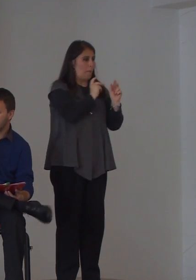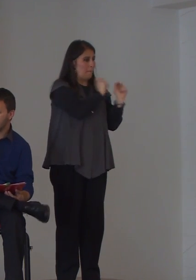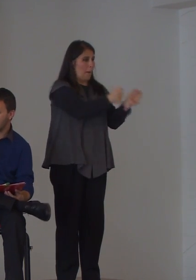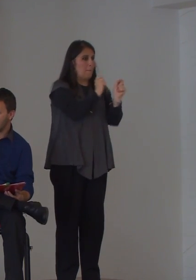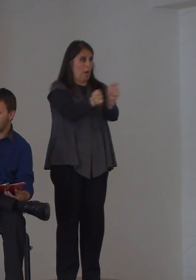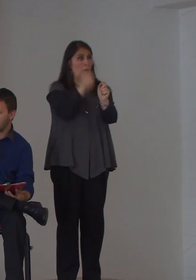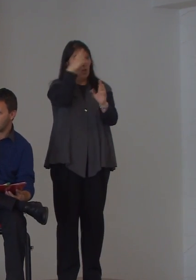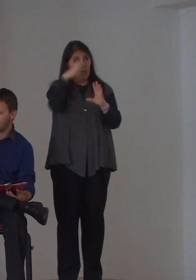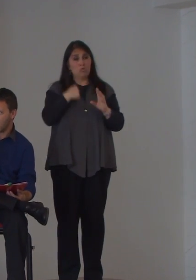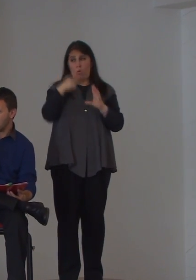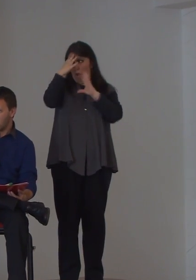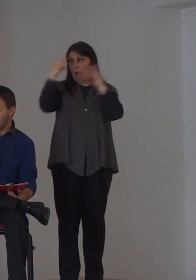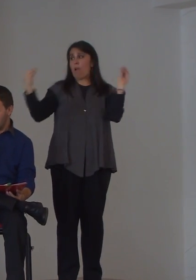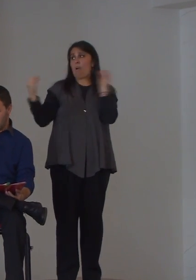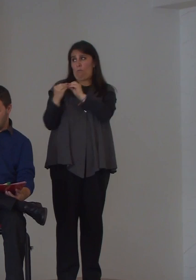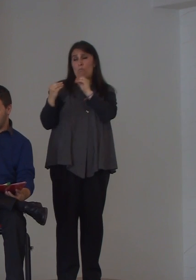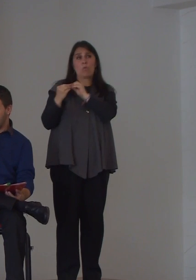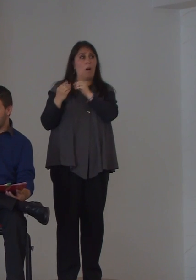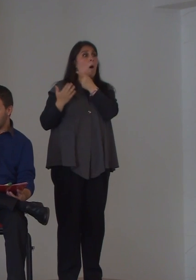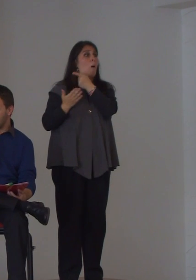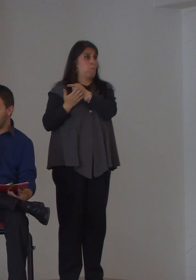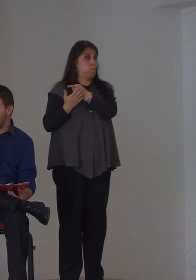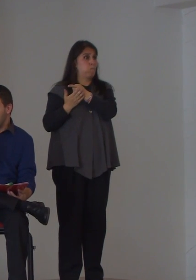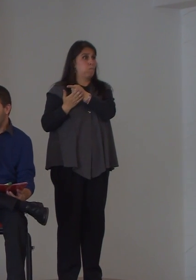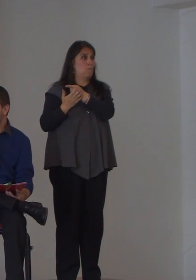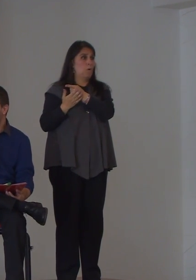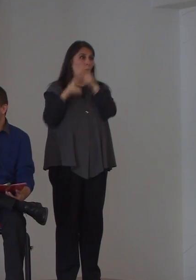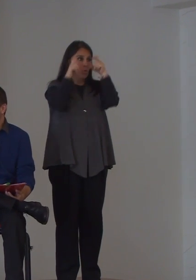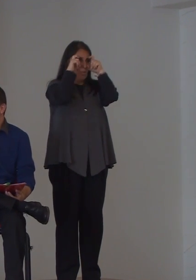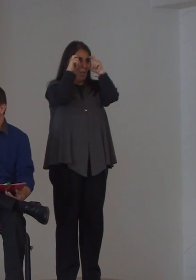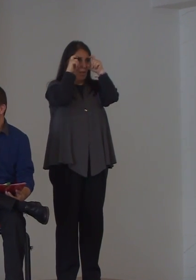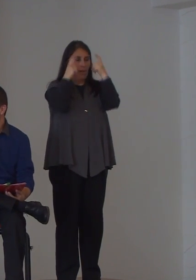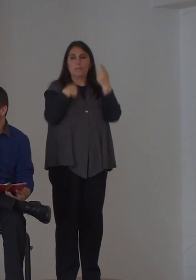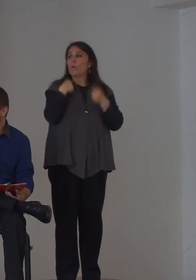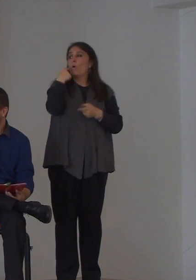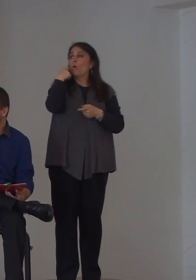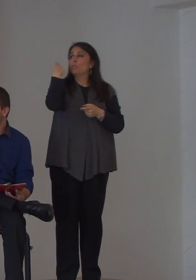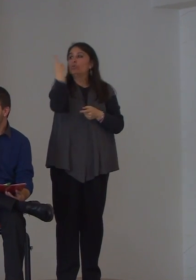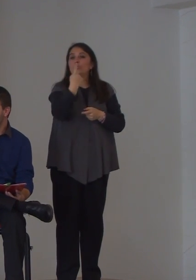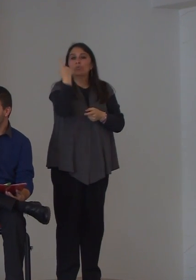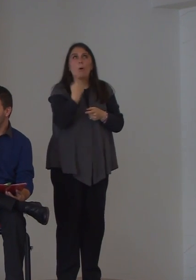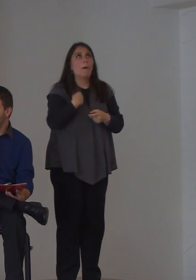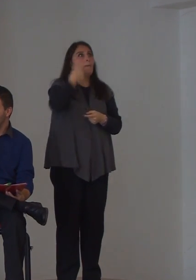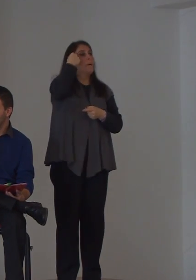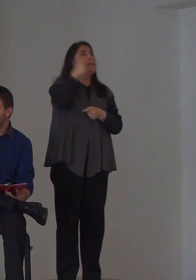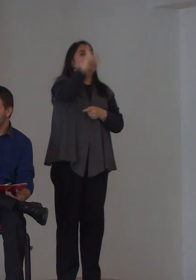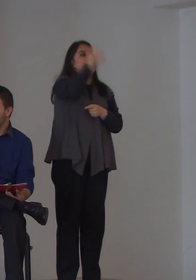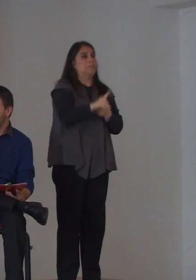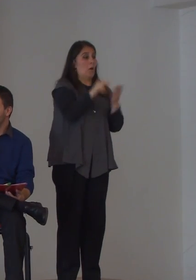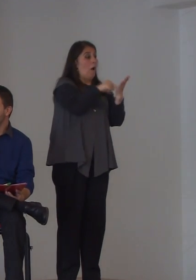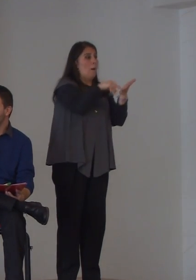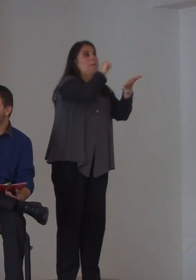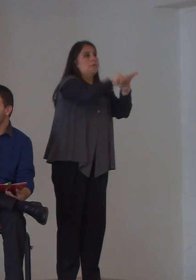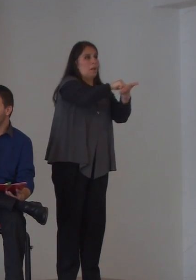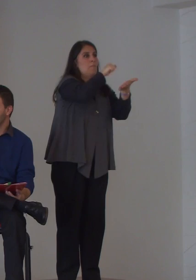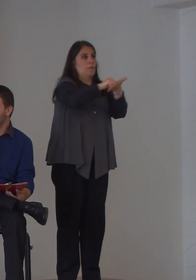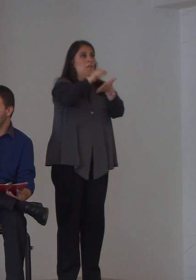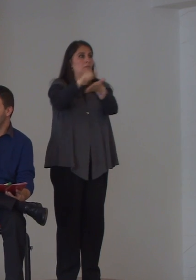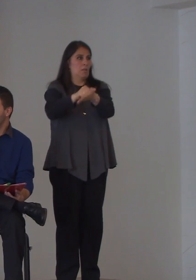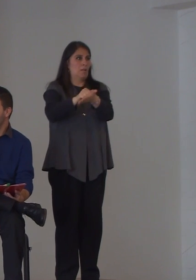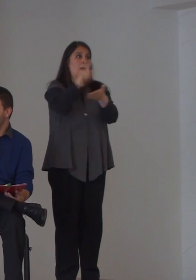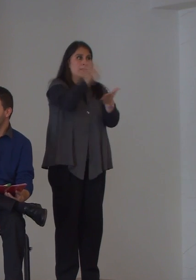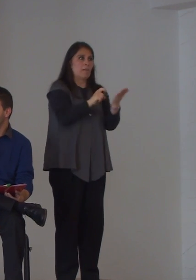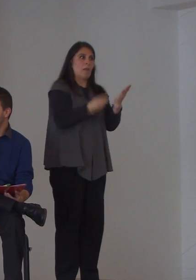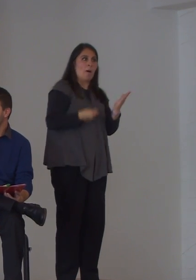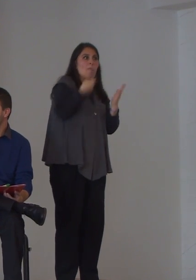vos, Sandra, de que no se trata de solo ni principalmente de decidir qué materias, qué asignaturas hay que